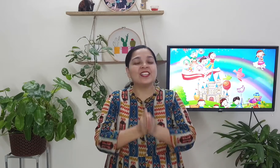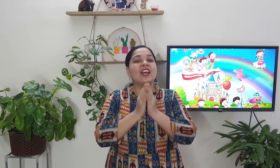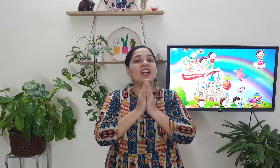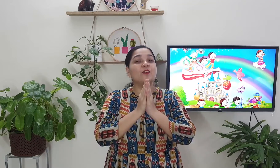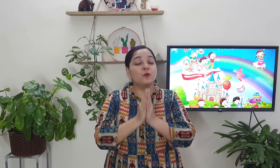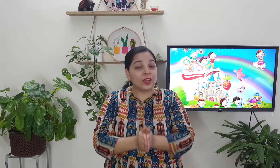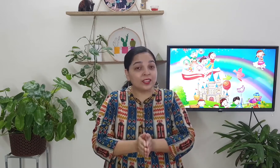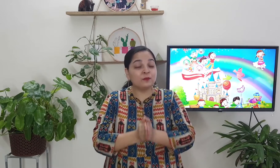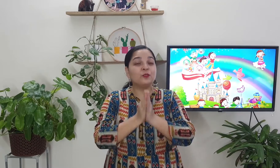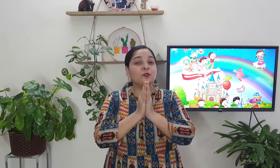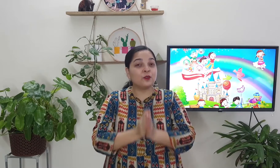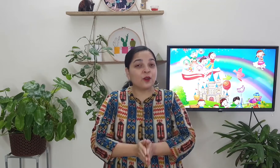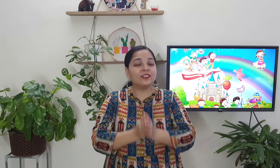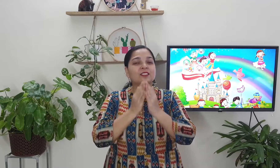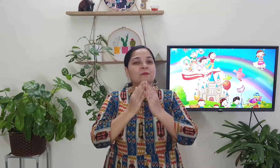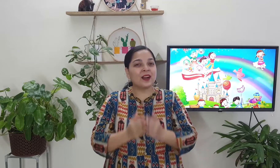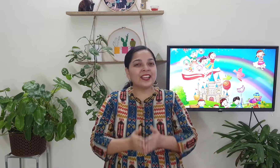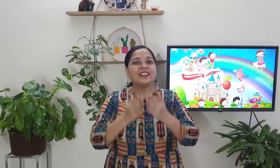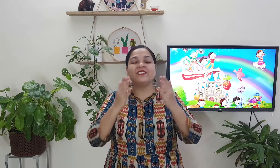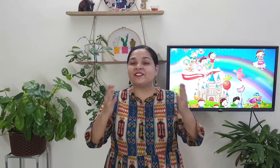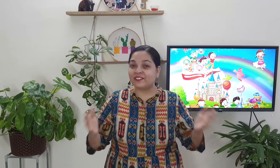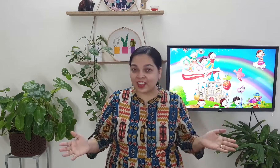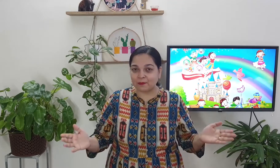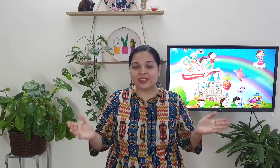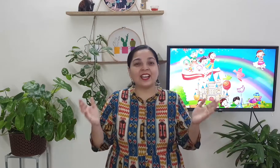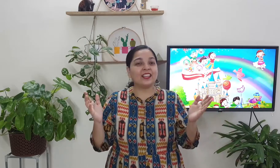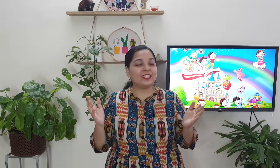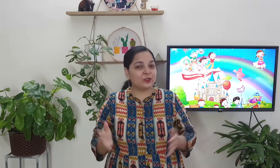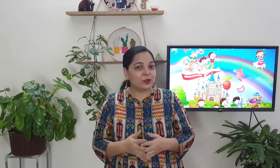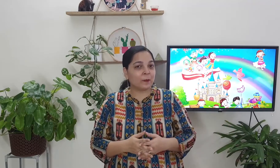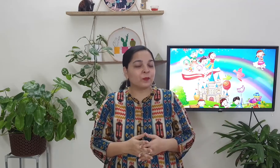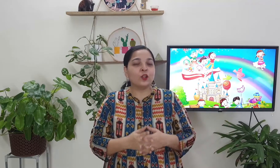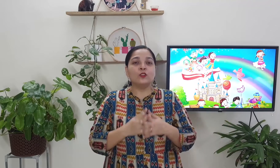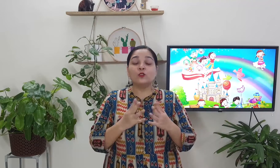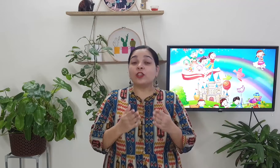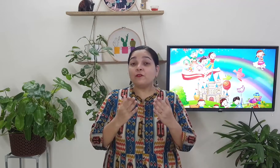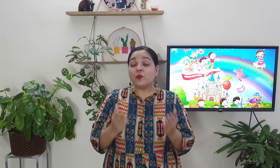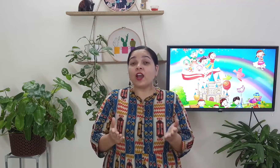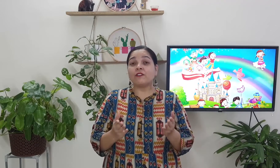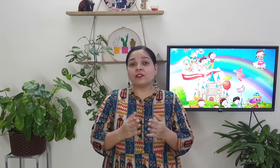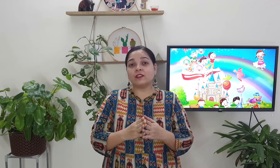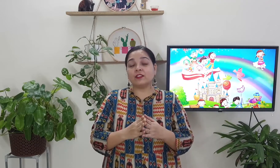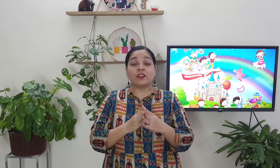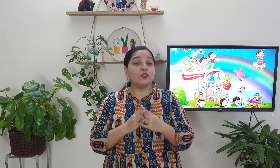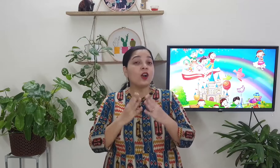உங்களுக்கு வாழ்த்துகள். நீங்கள் தேவனின் சிறந்த குடும்பத்தில் ஒருத்தர். இந்த ஜெபத்தை சொன்ன